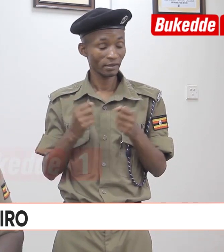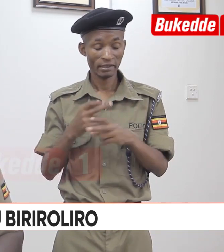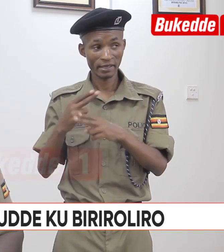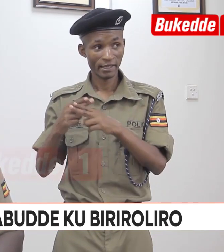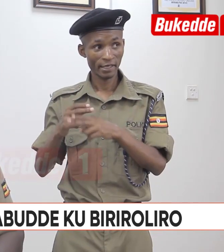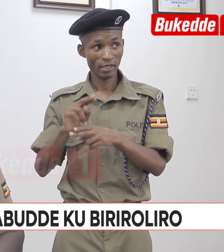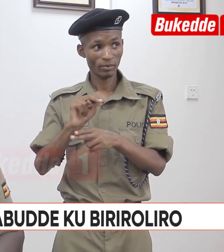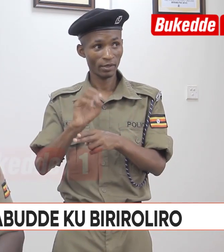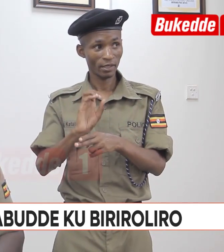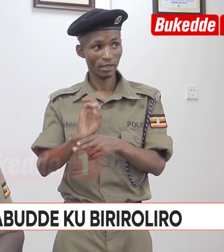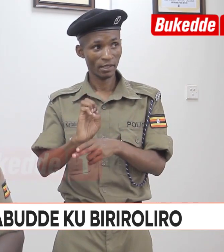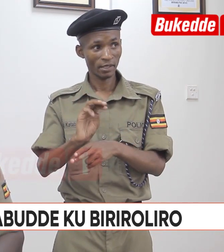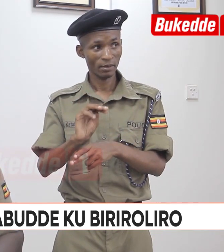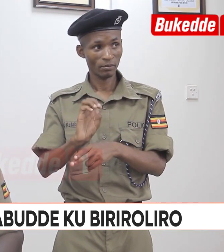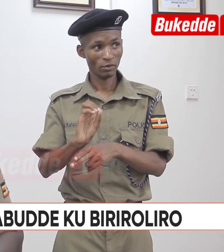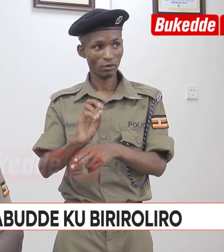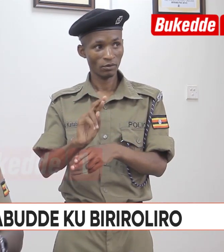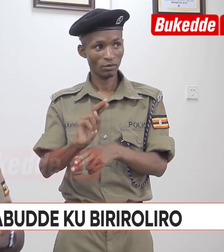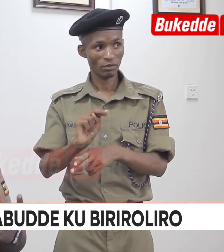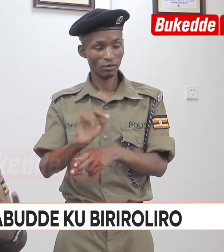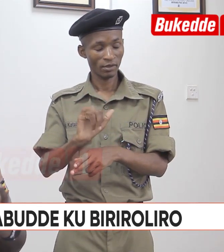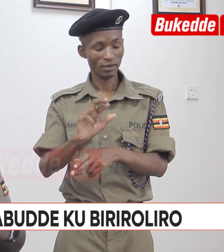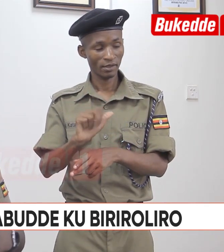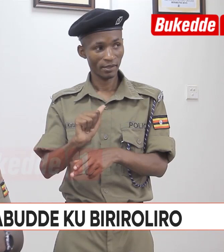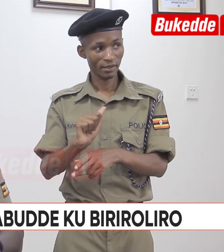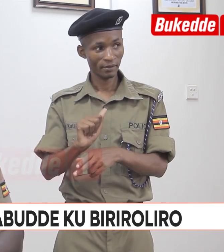nomoniya obwamuviirako